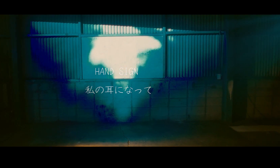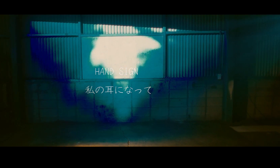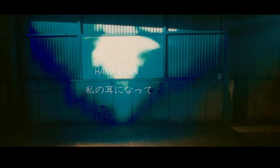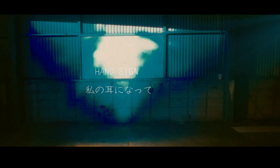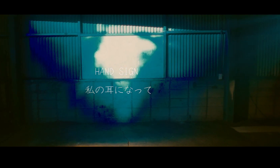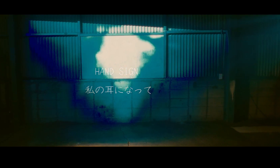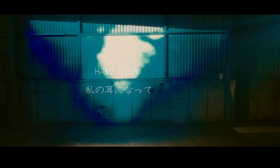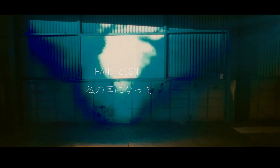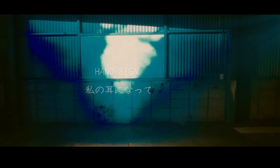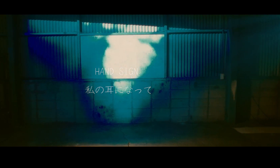くれてありがとう。